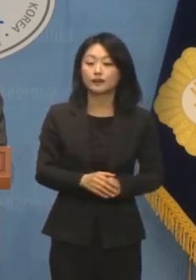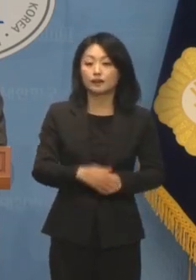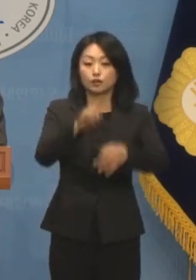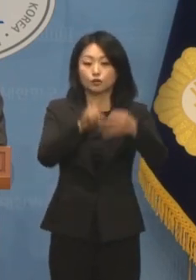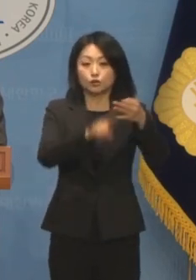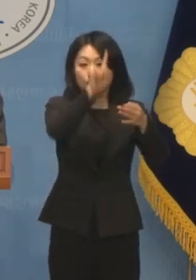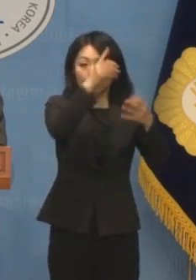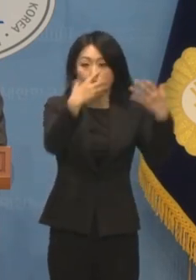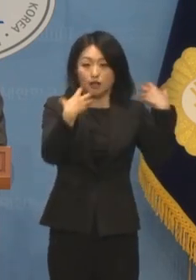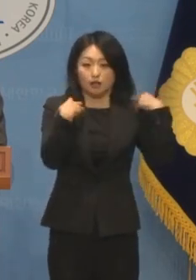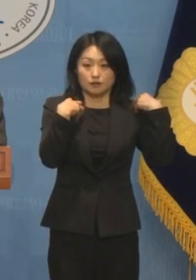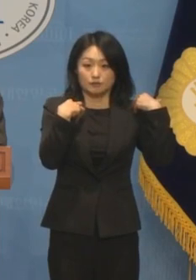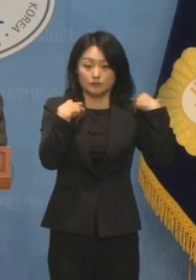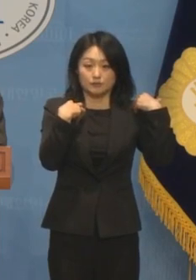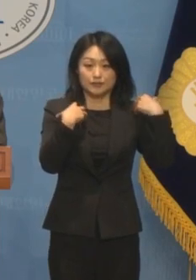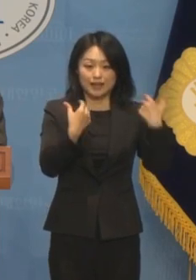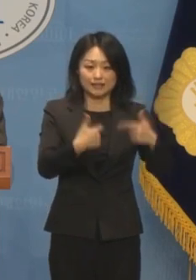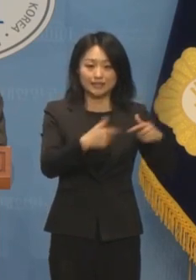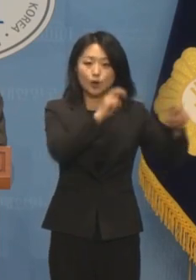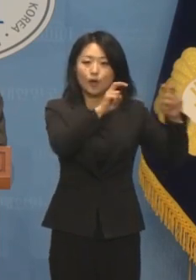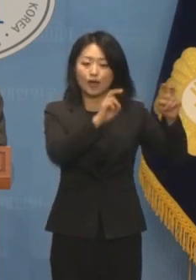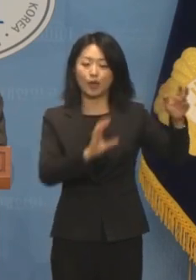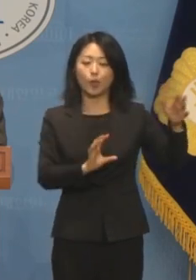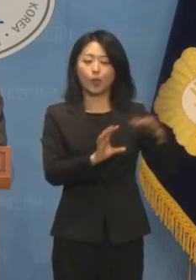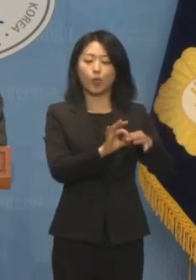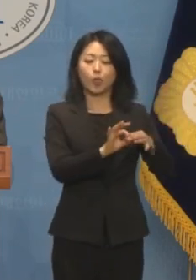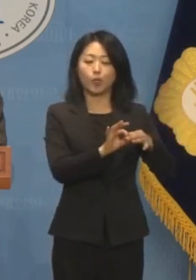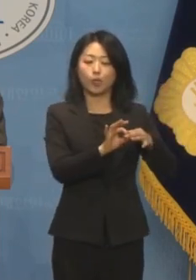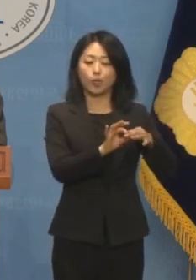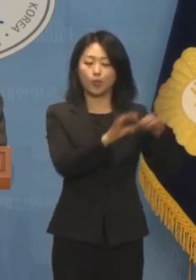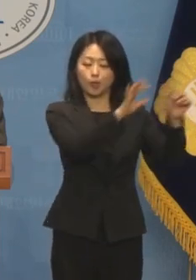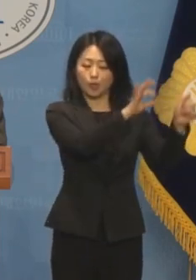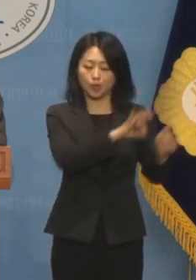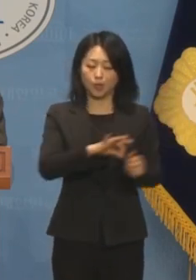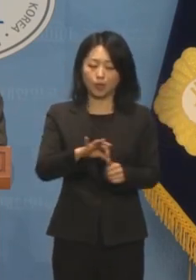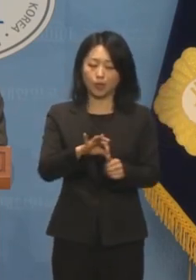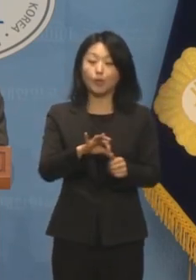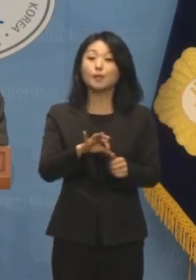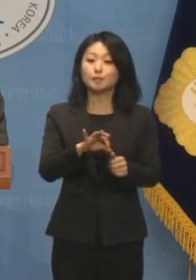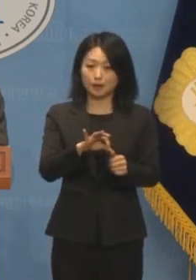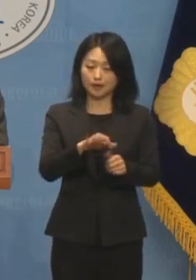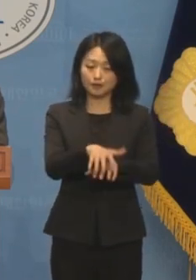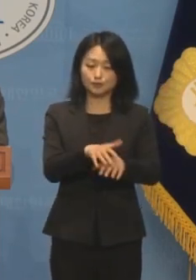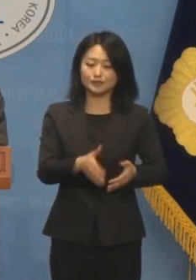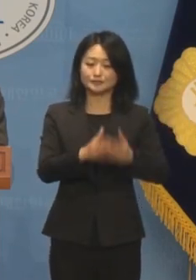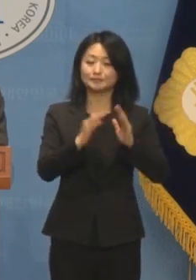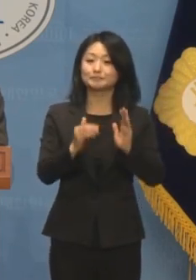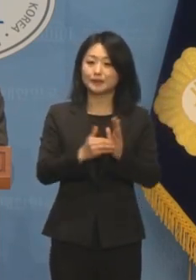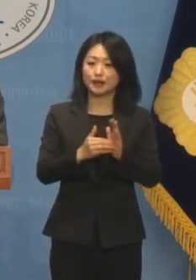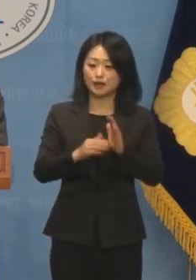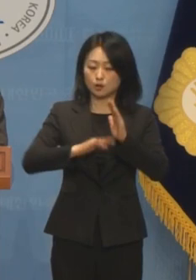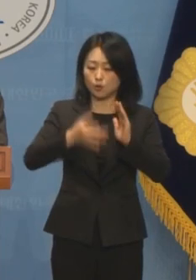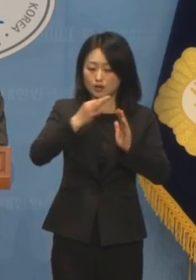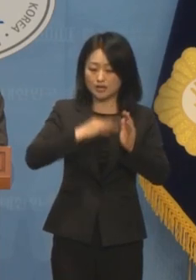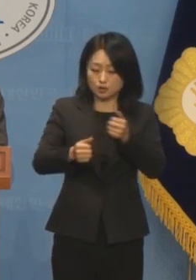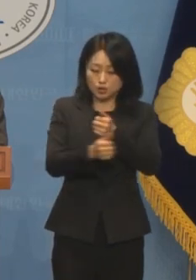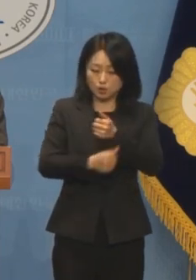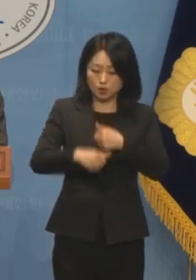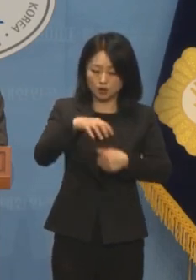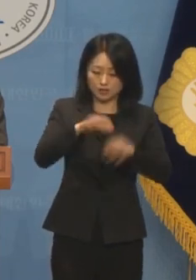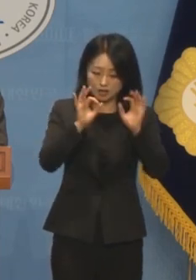정부 아래에서는 늘 사측 편향적인 인물들로 채워져 왔습니다. 이번 공익위원회 일부는